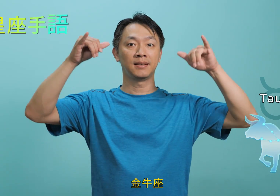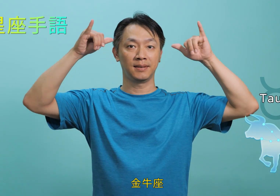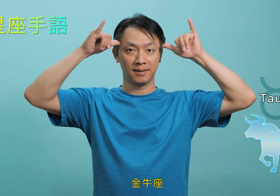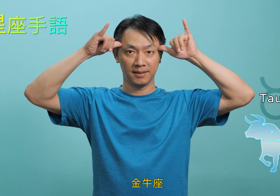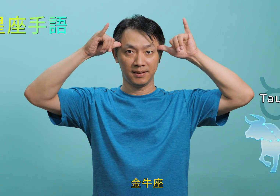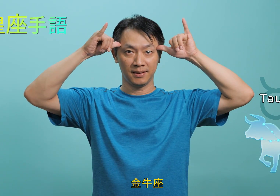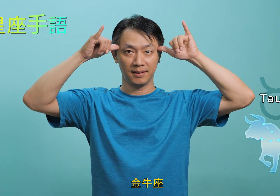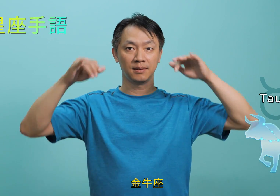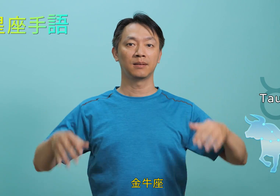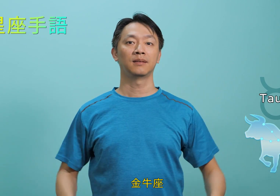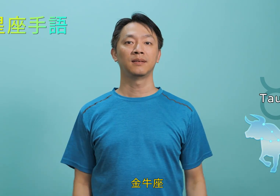金牛座，